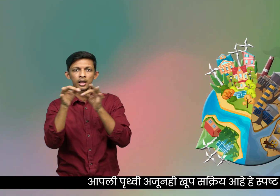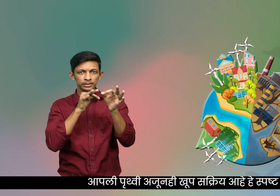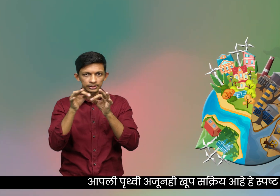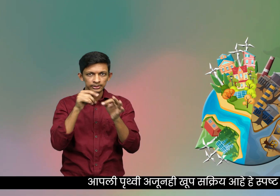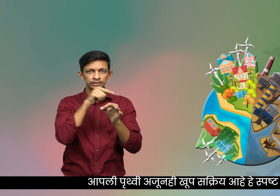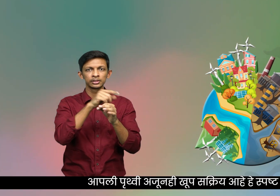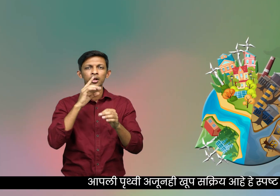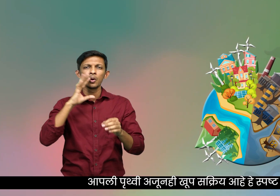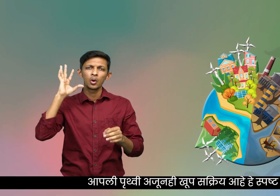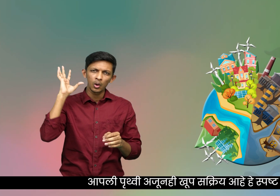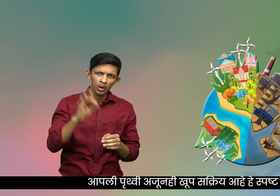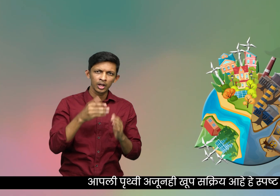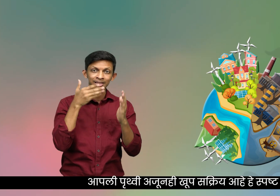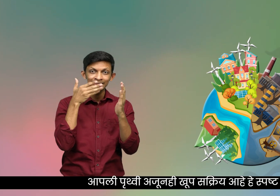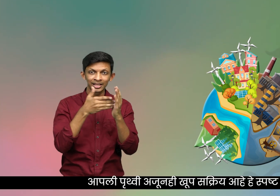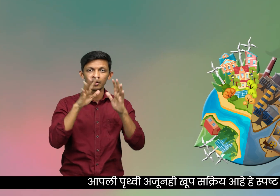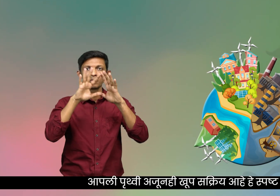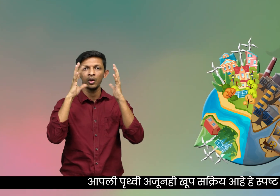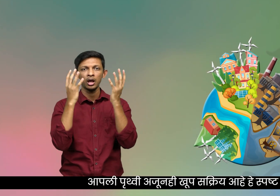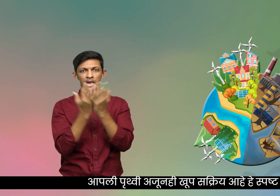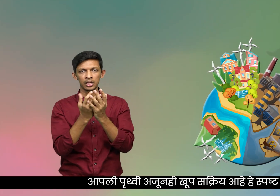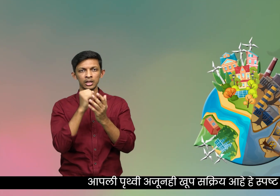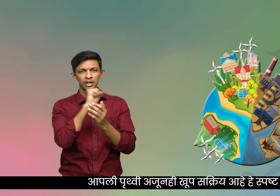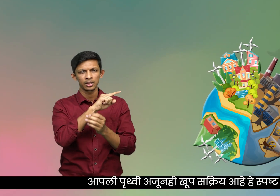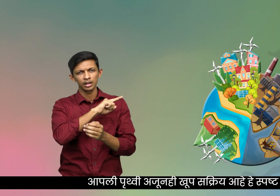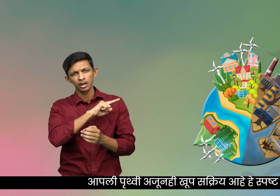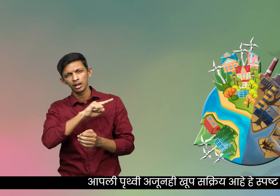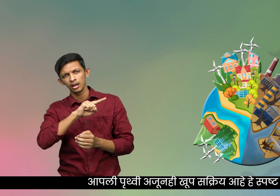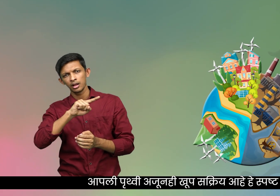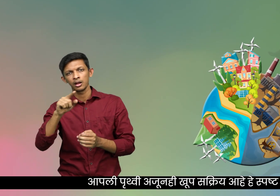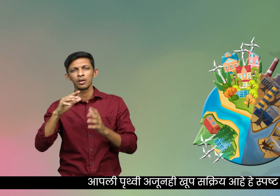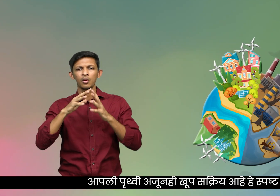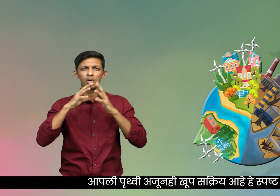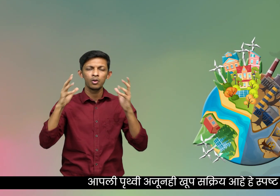आपली पृथ्वी अजूनही खूप सक्रिय आहे हे स्पष्ट करते.